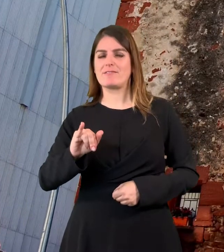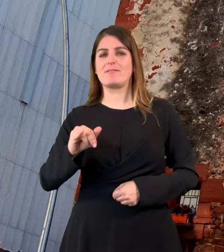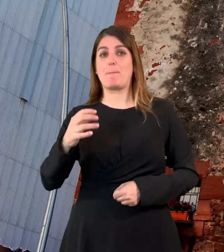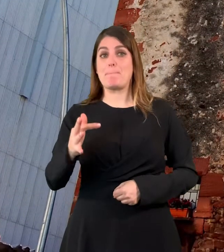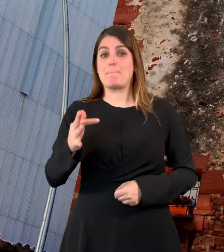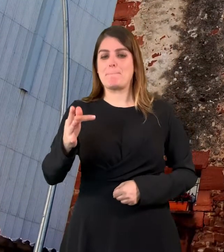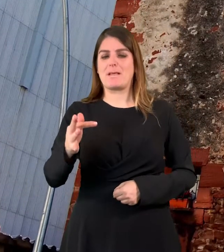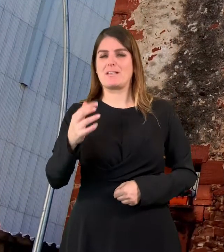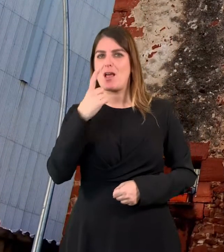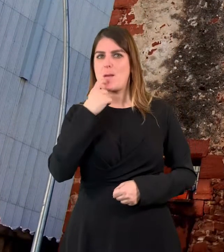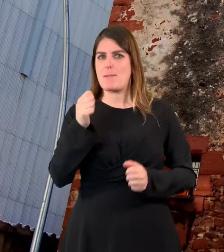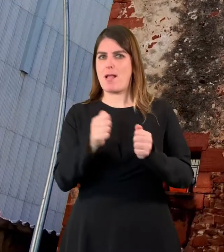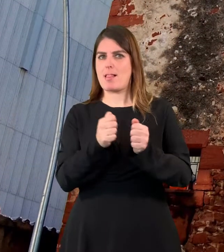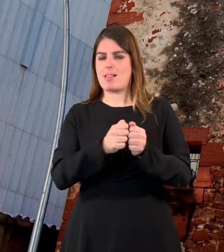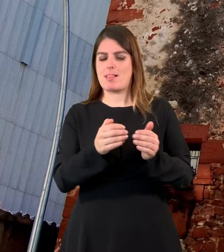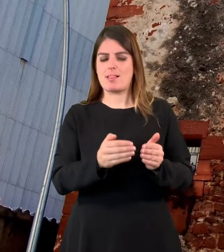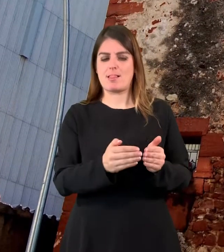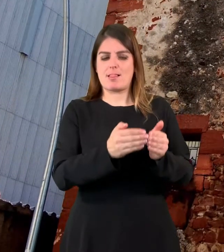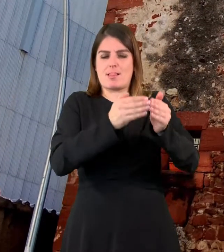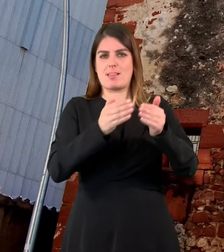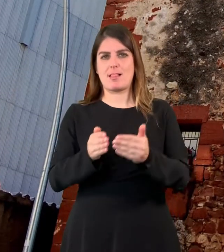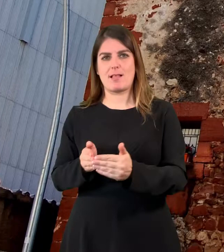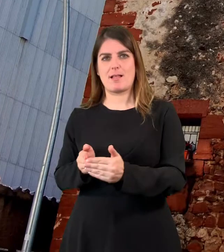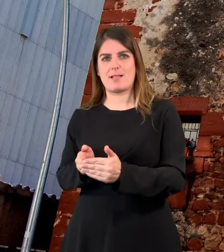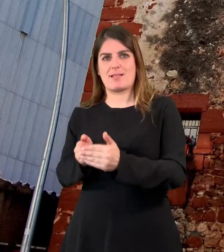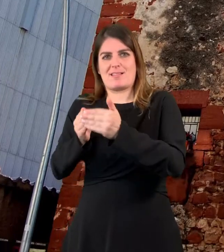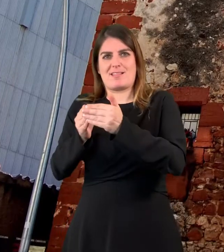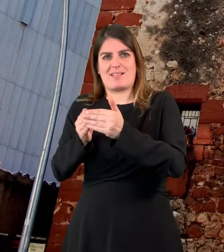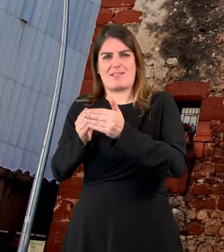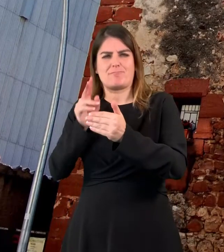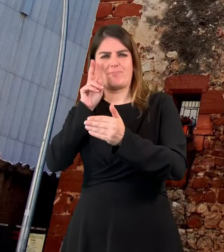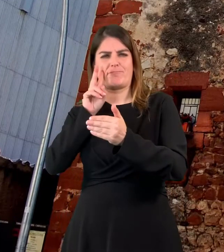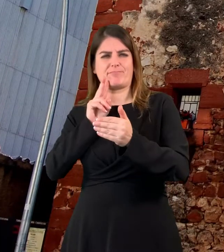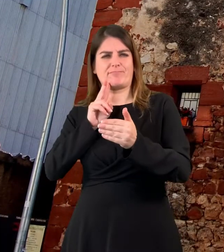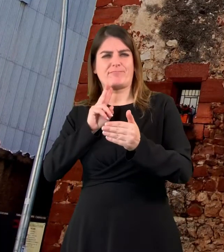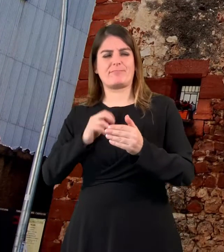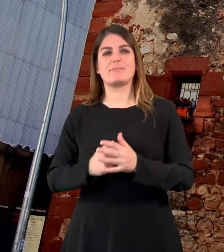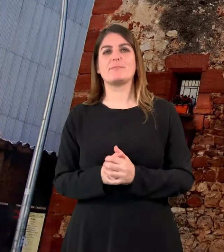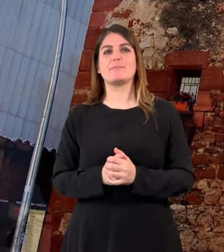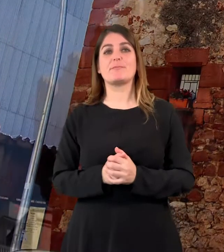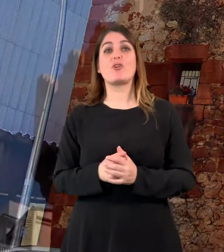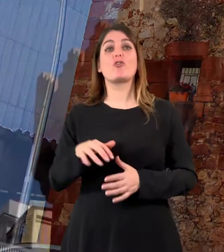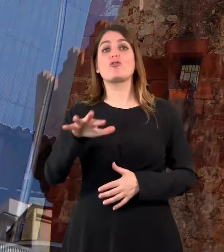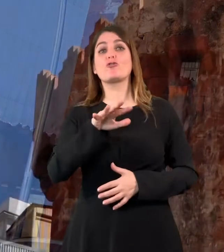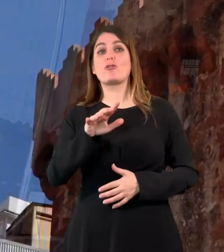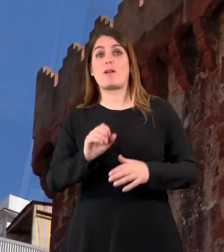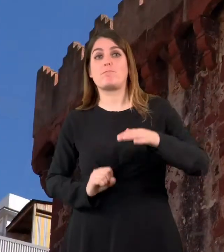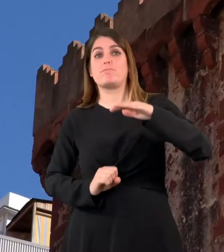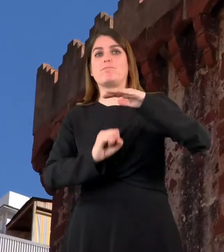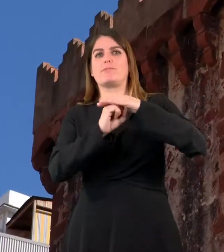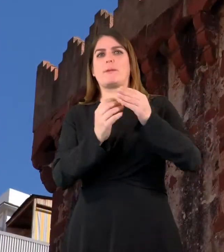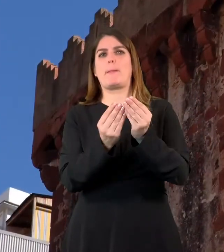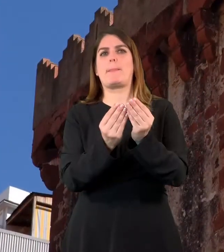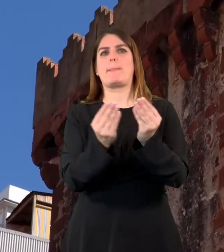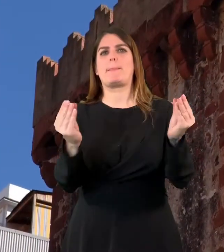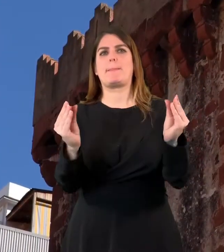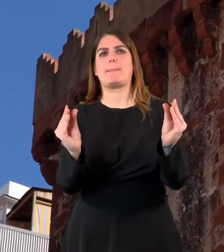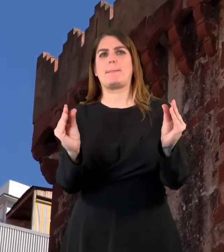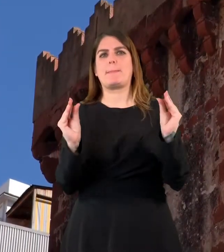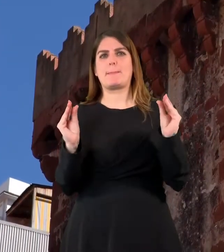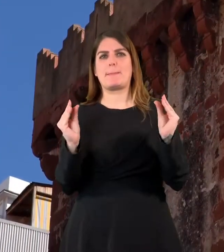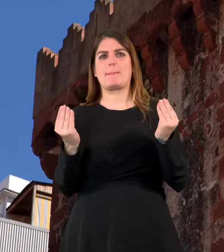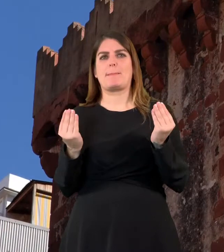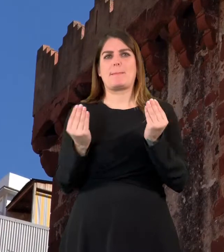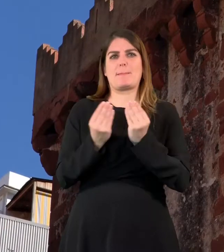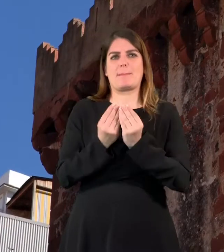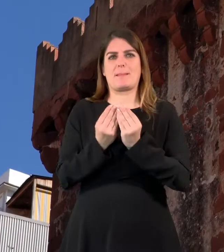de marès rogenc ben treballats situats a les cantonades. A la part superior, un matacà